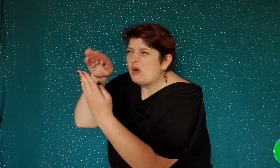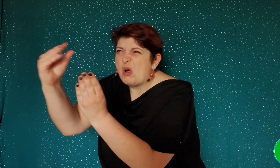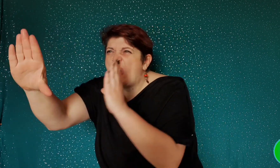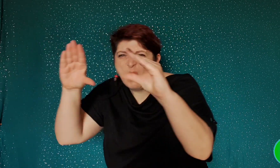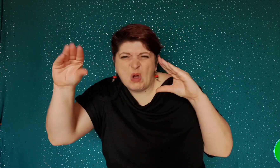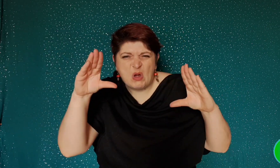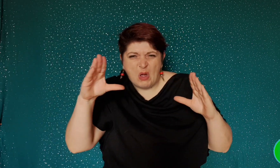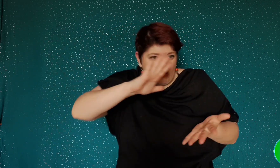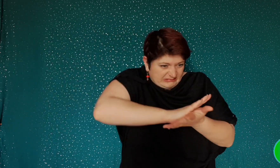giclaient.